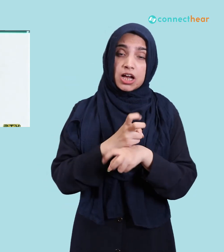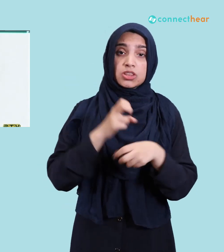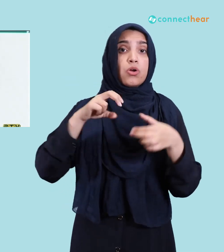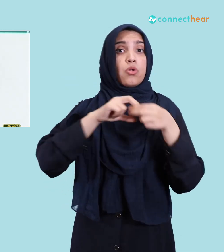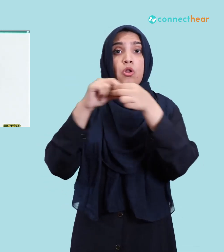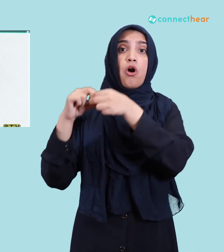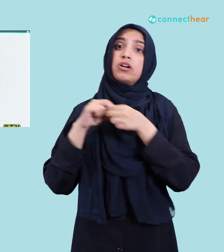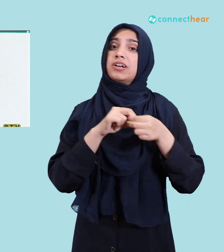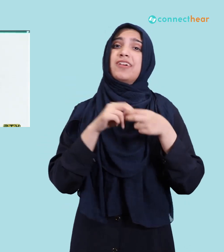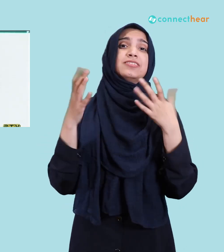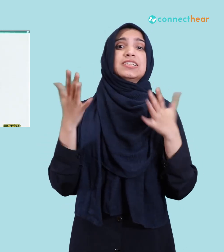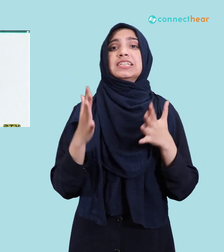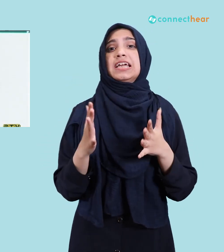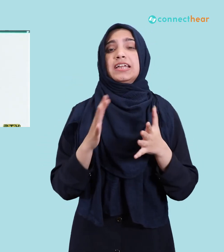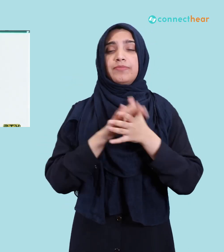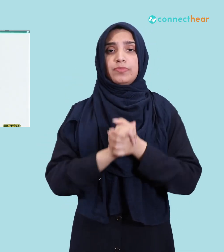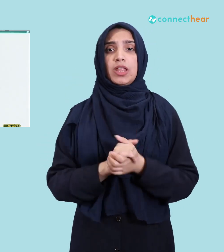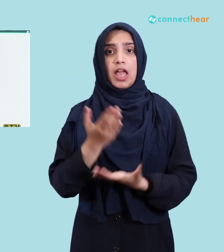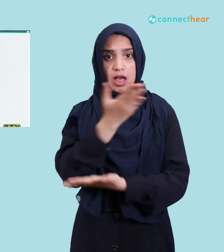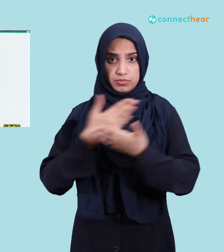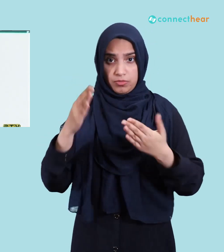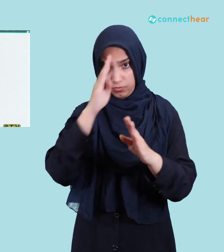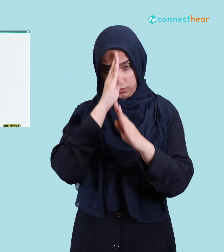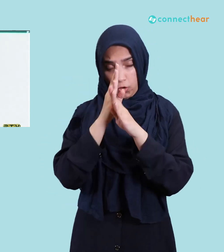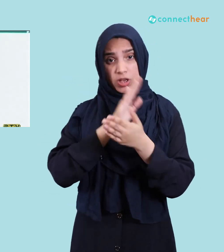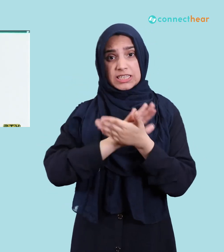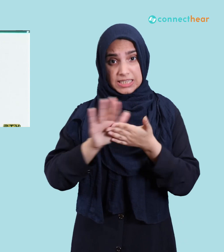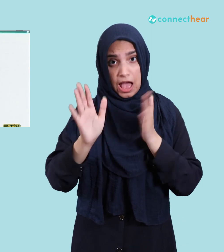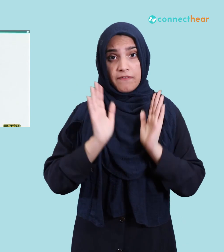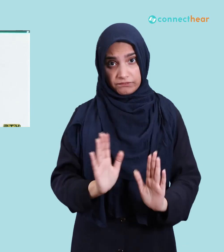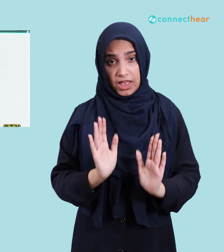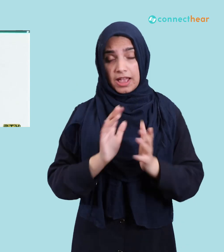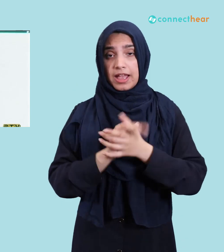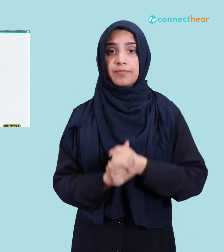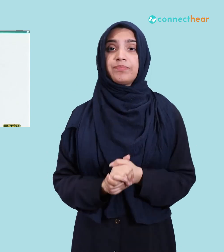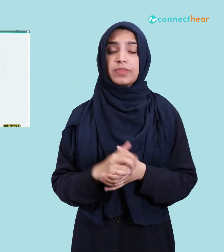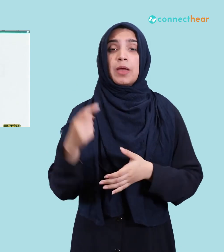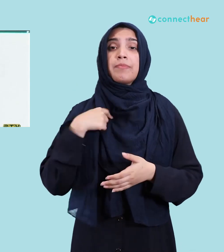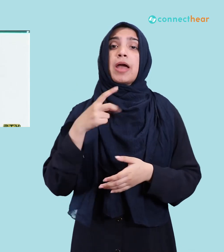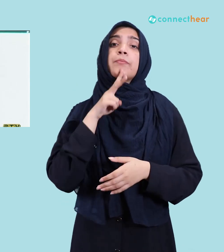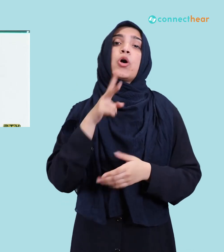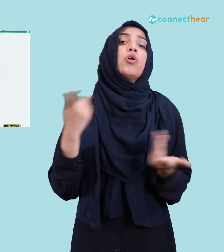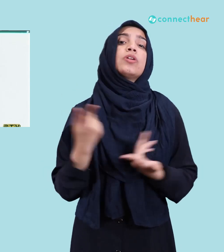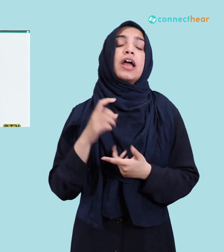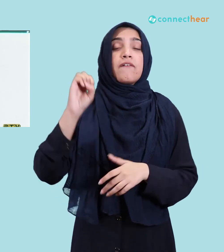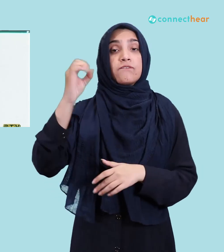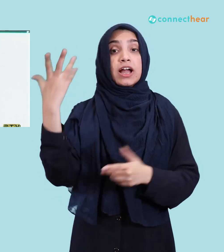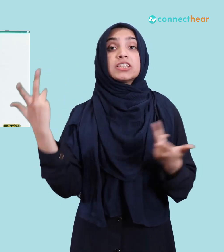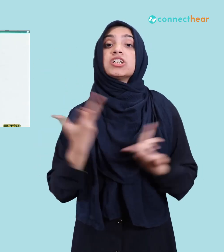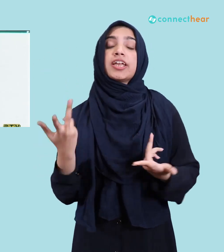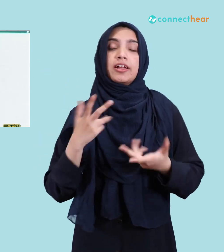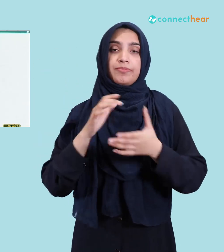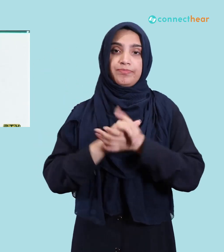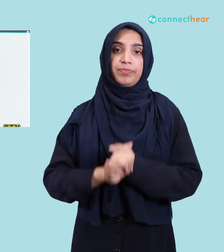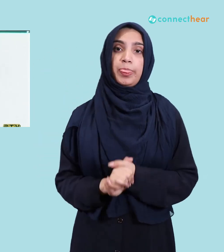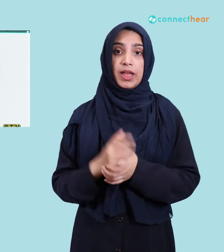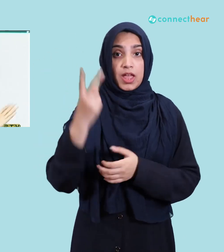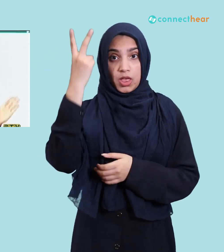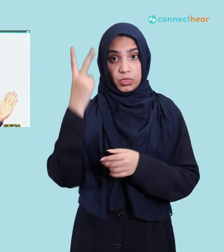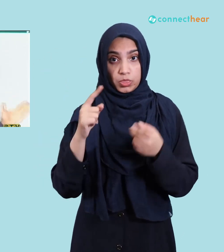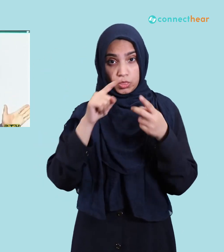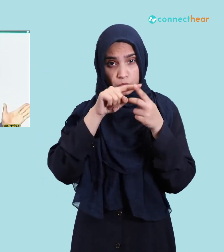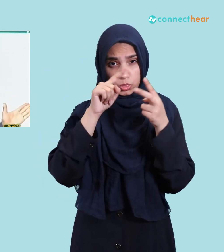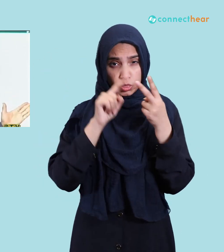ہے، اور میں اس کی وجہ آپ کو یہ بتاتا ہوں کہ اس کے 2 پہلو ہیں. ایک تو